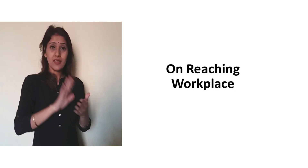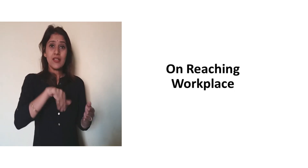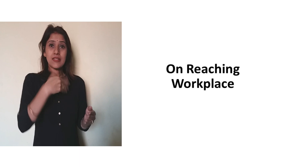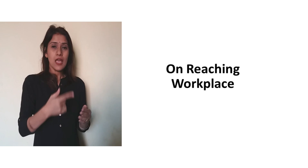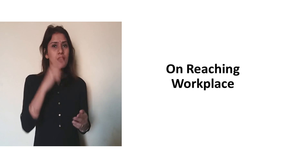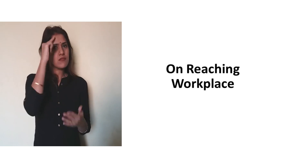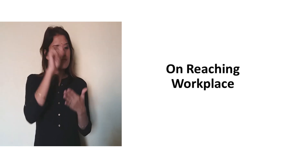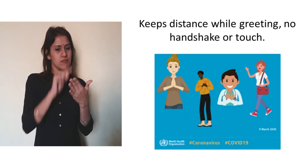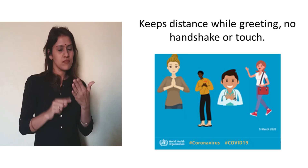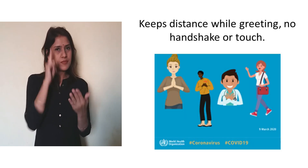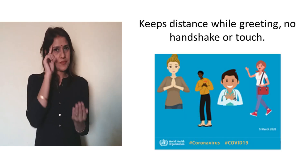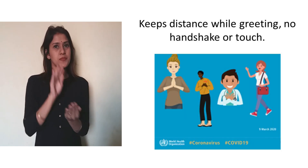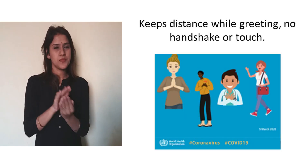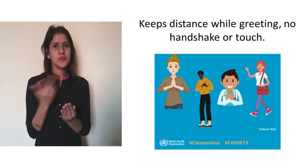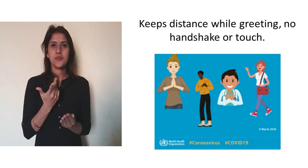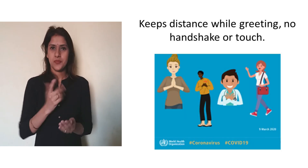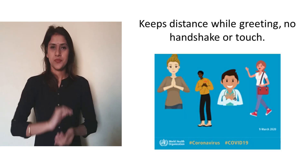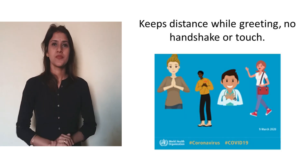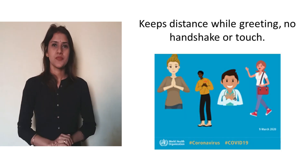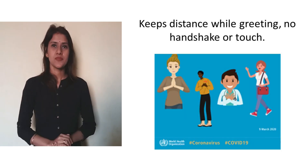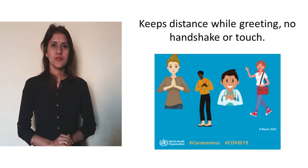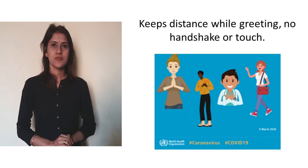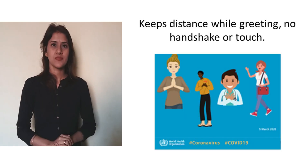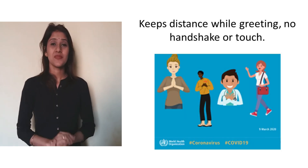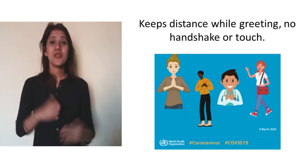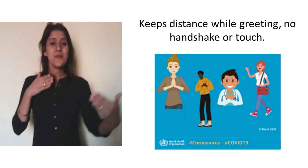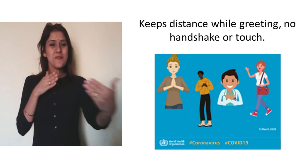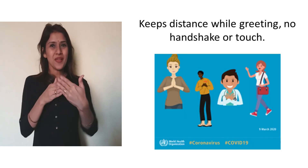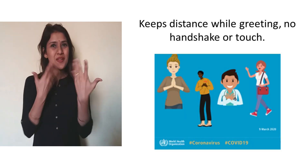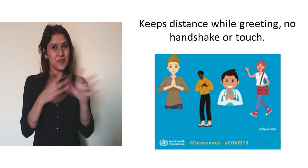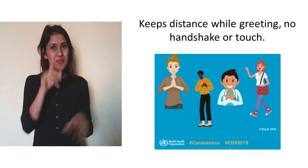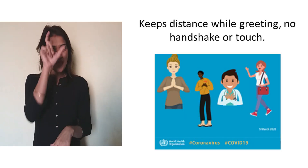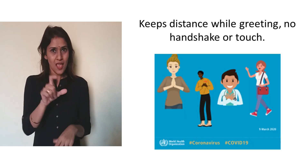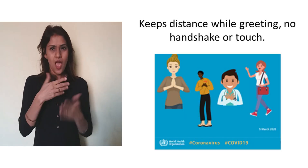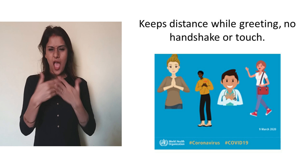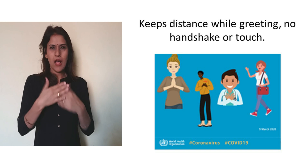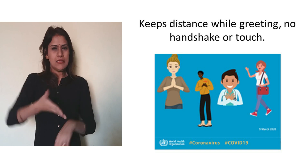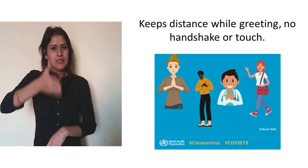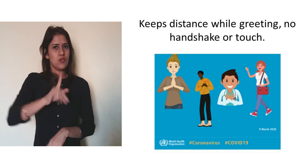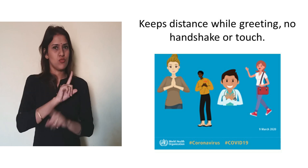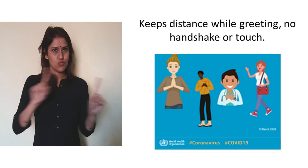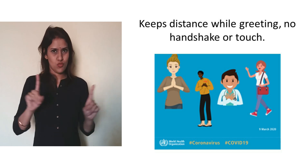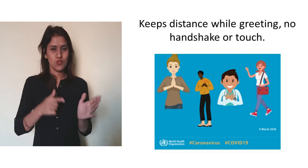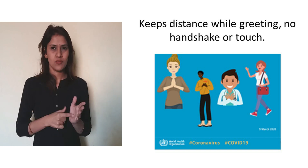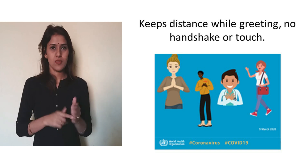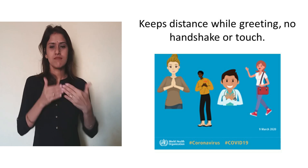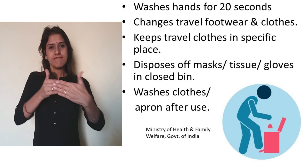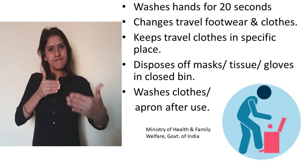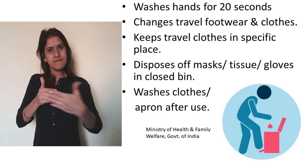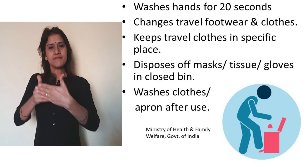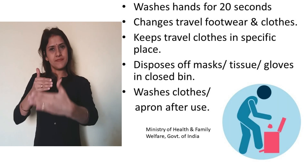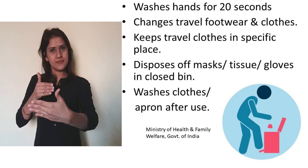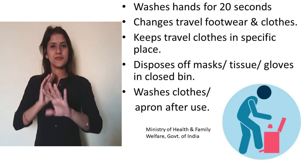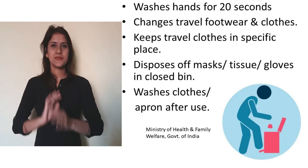किन सुरक्षा सुझावों का ध्यान रखना है? अभिवादन करते समय किसी से भी हाथ न मिलाएं और दूरी बनाए